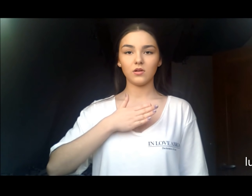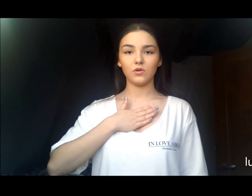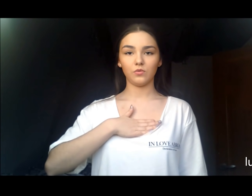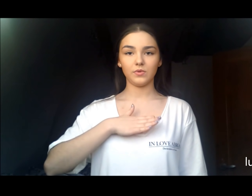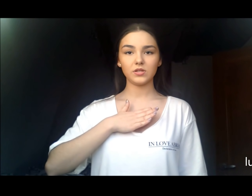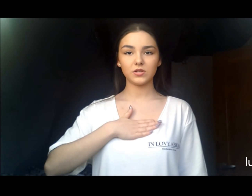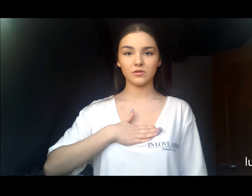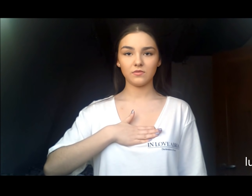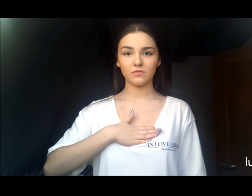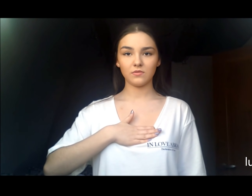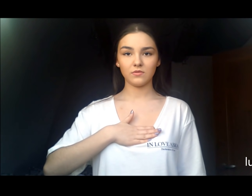Lubić.